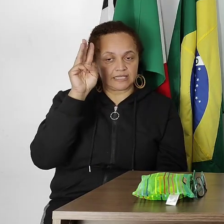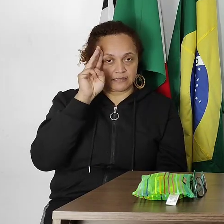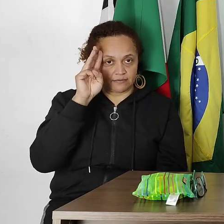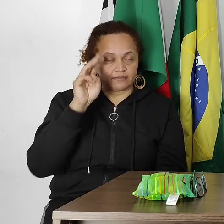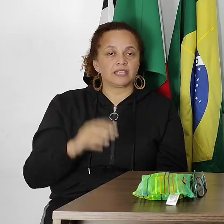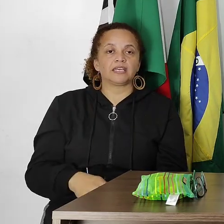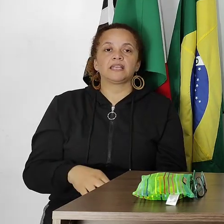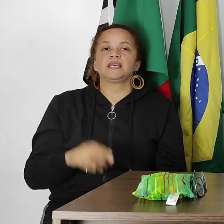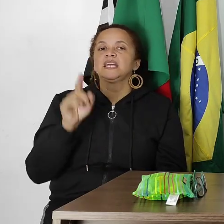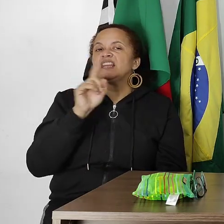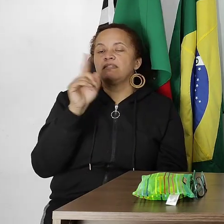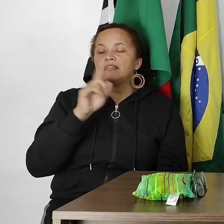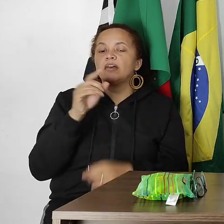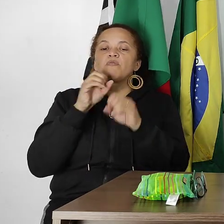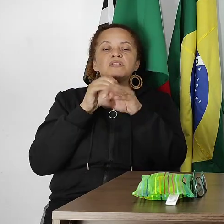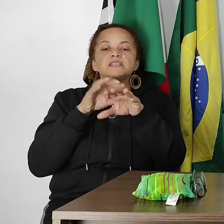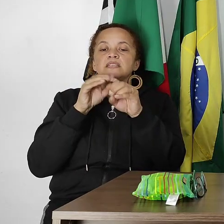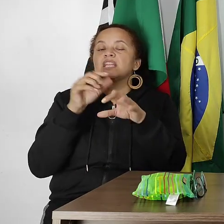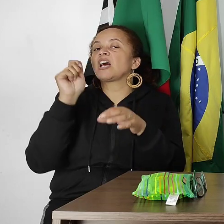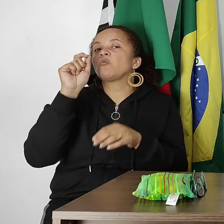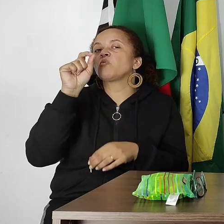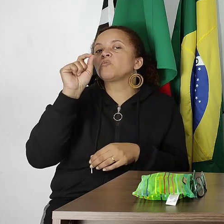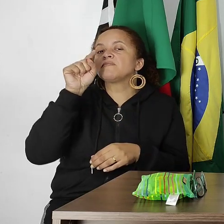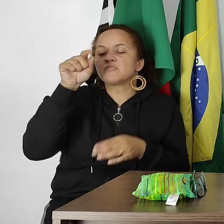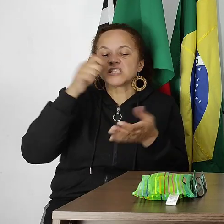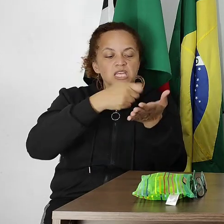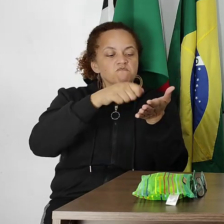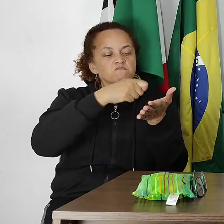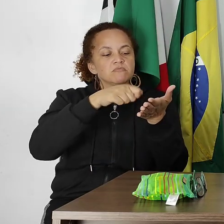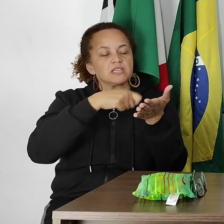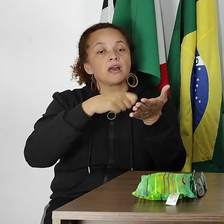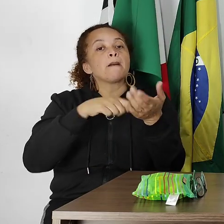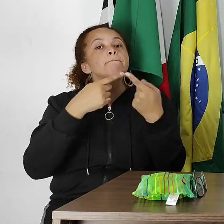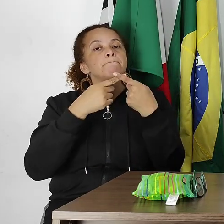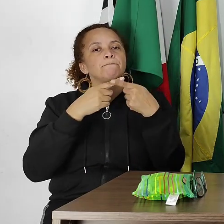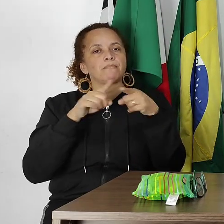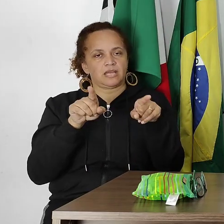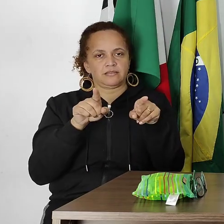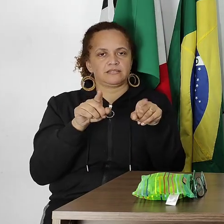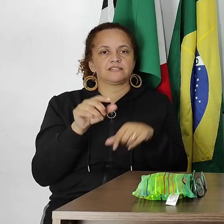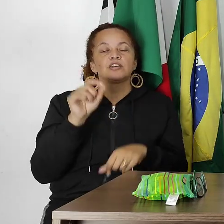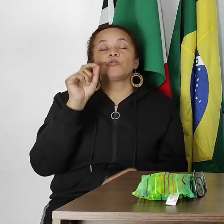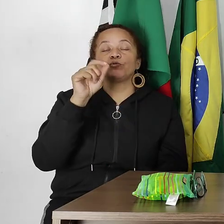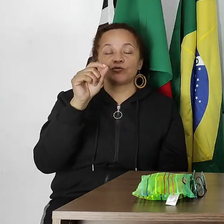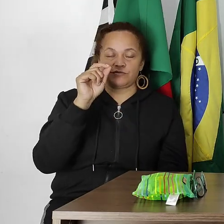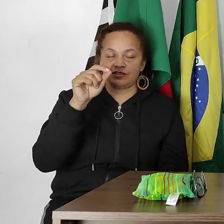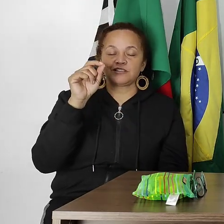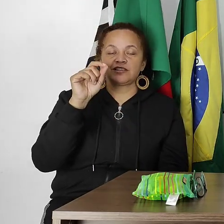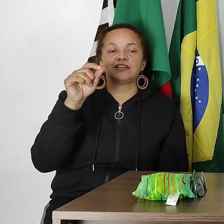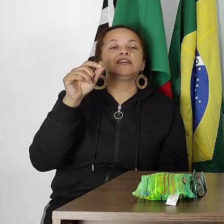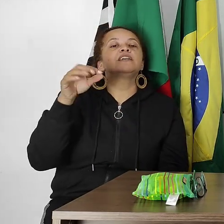aquilo que você colocou no papel, não é. Você vai pregar aquilo